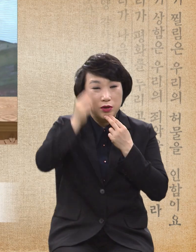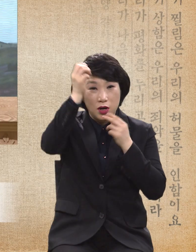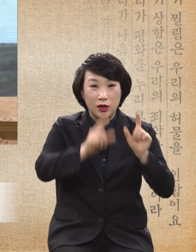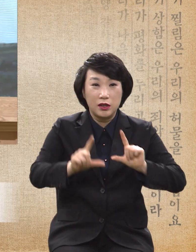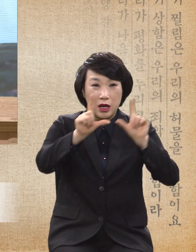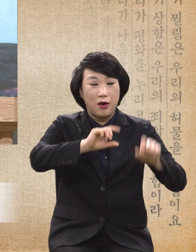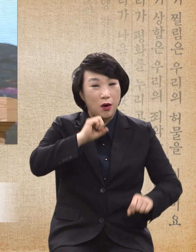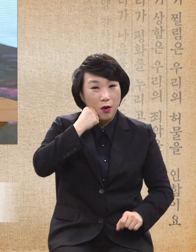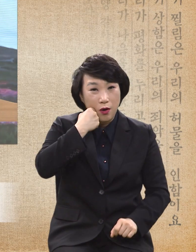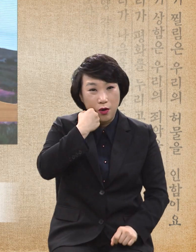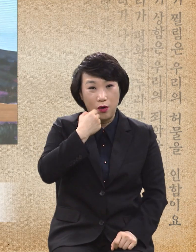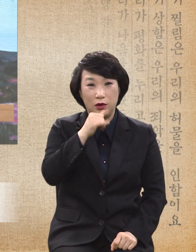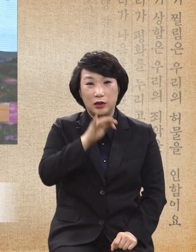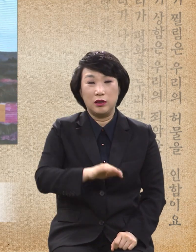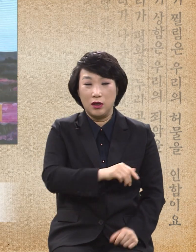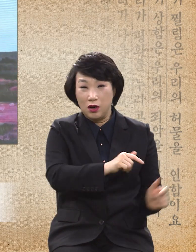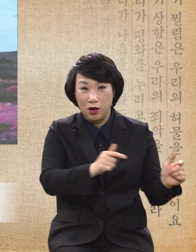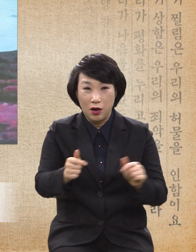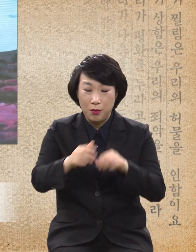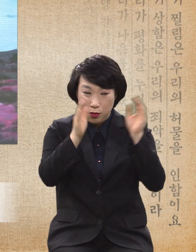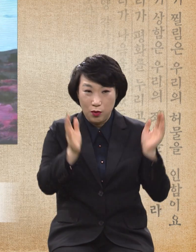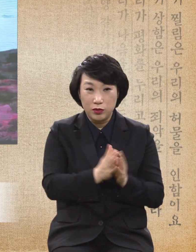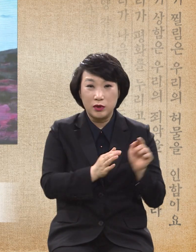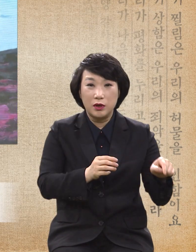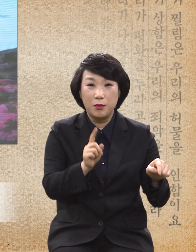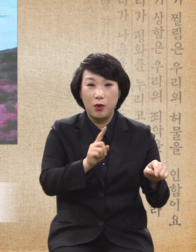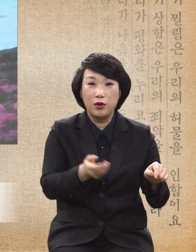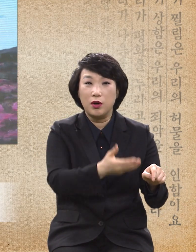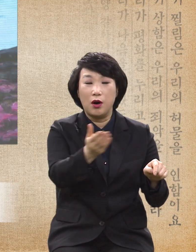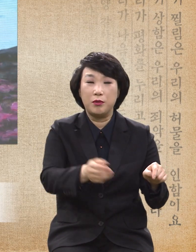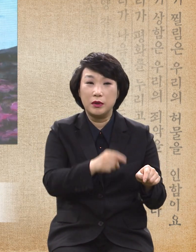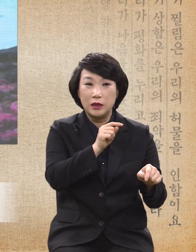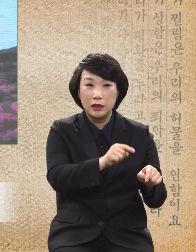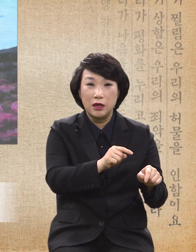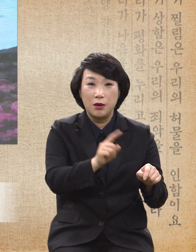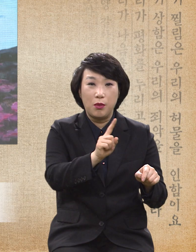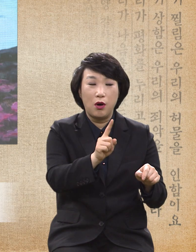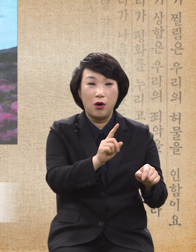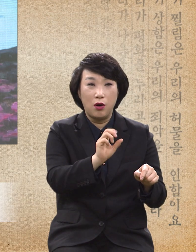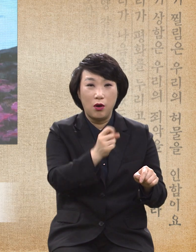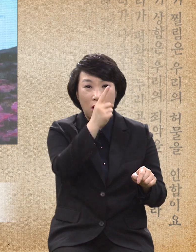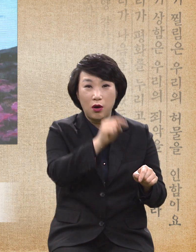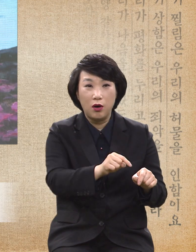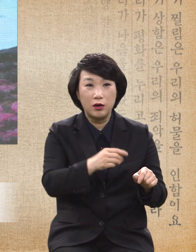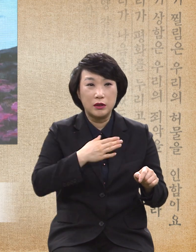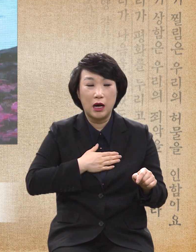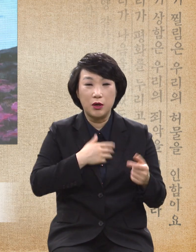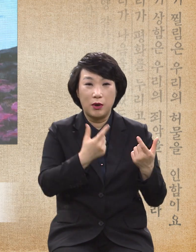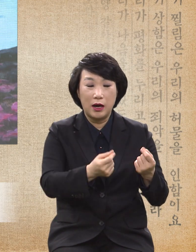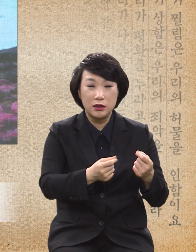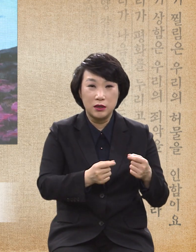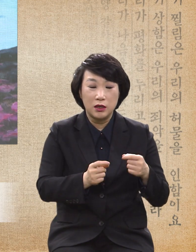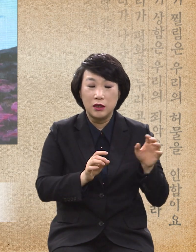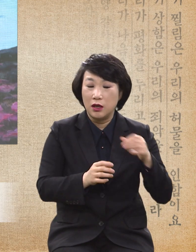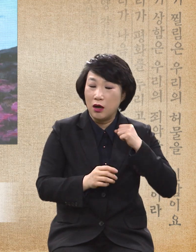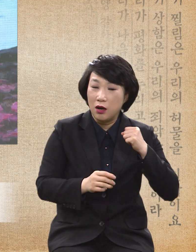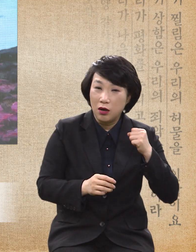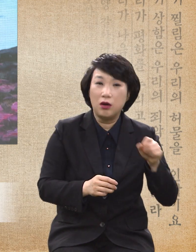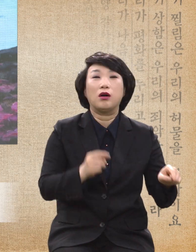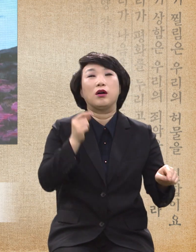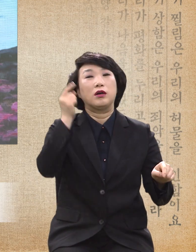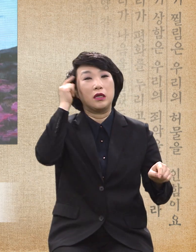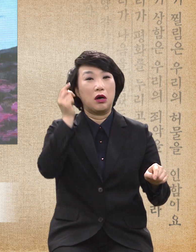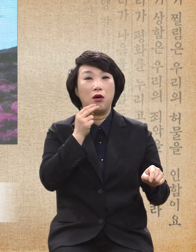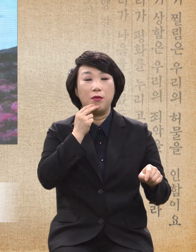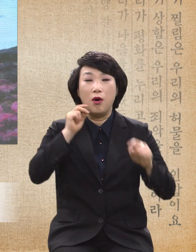생활에 피폐한 거, 이런 것들 하나에 어떤 존재가 나를 이렇게 만든다고 생각하지 않는